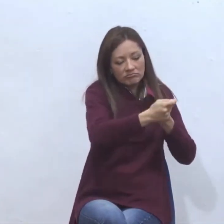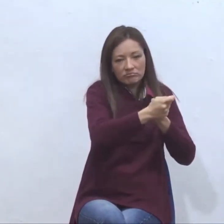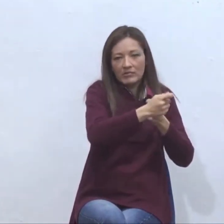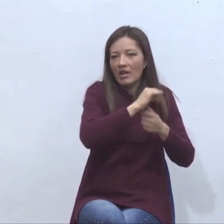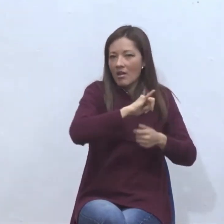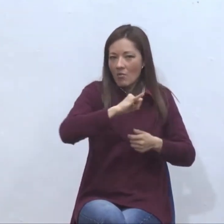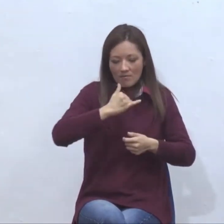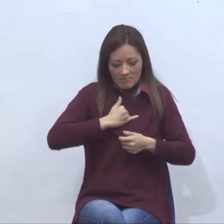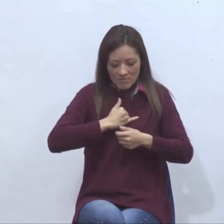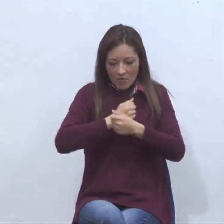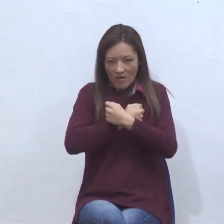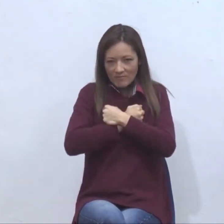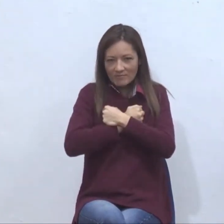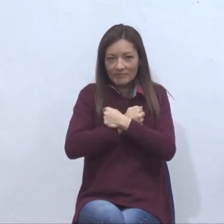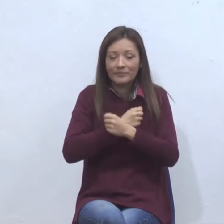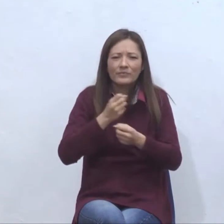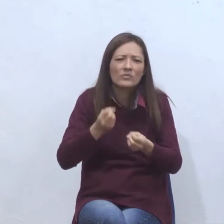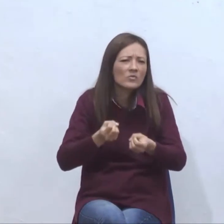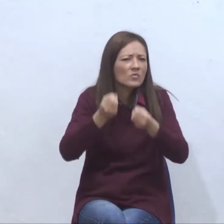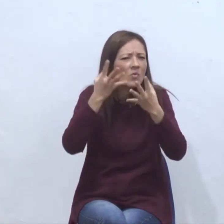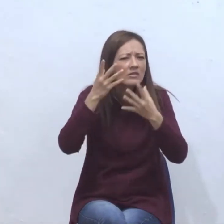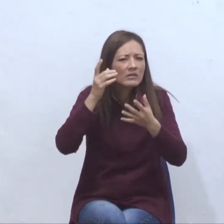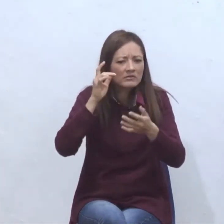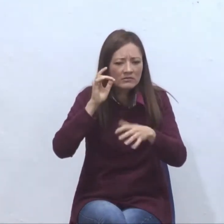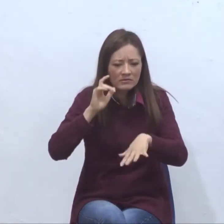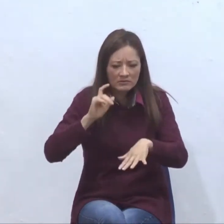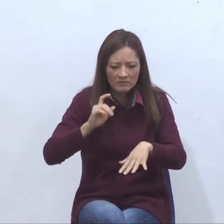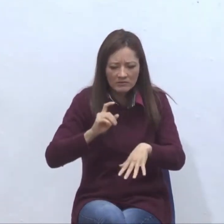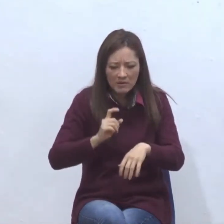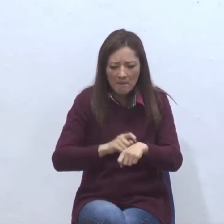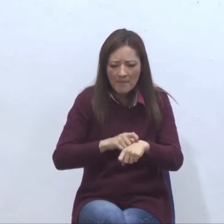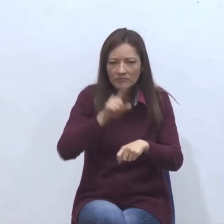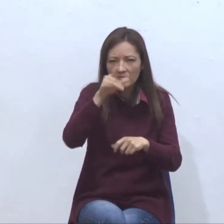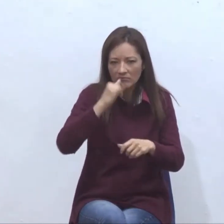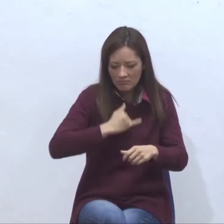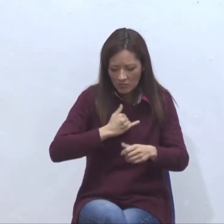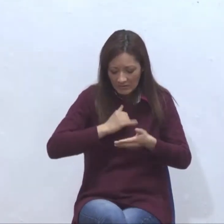pregunta. ¿Cuántas veces usted se ha perdonado su maldad?